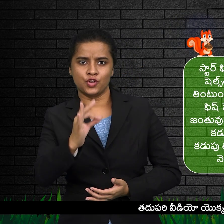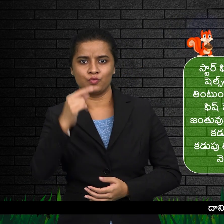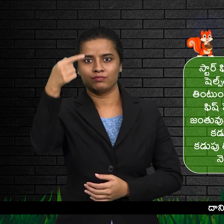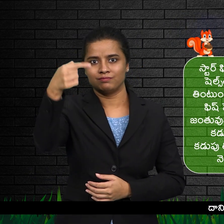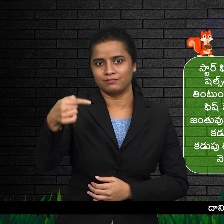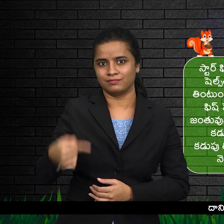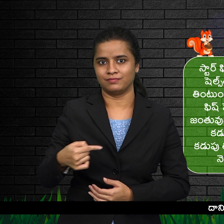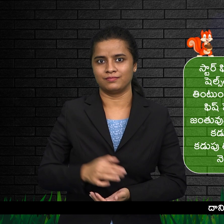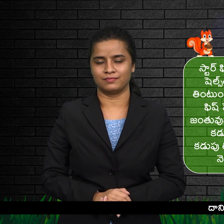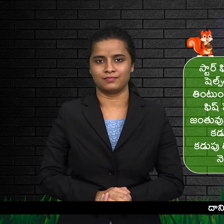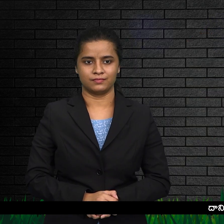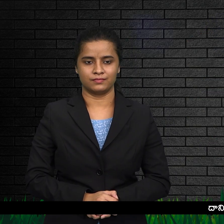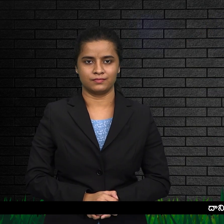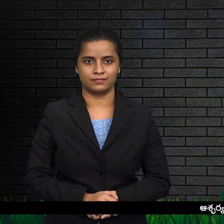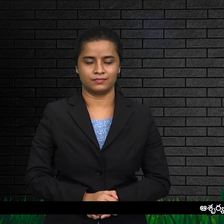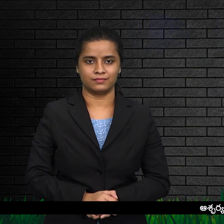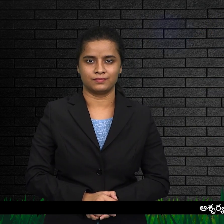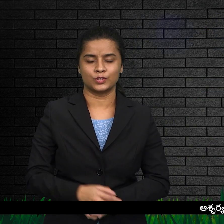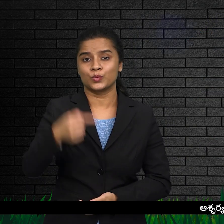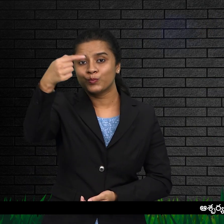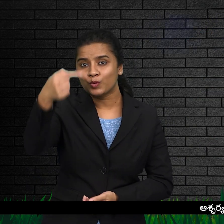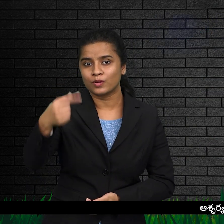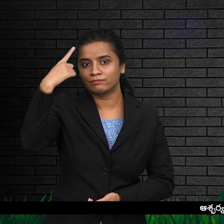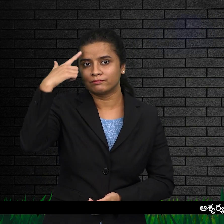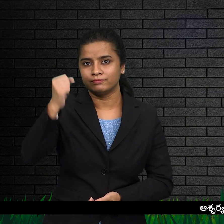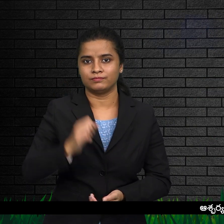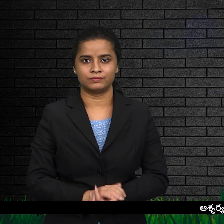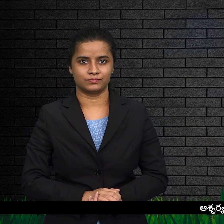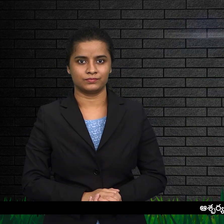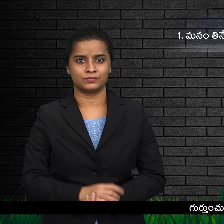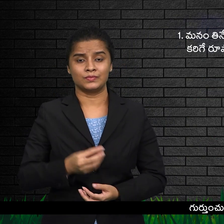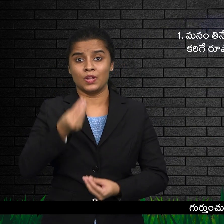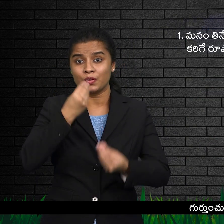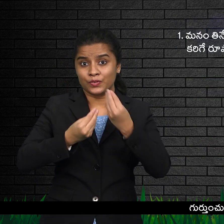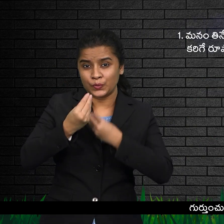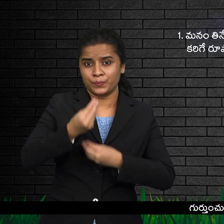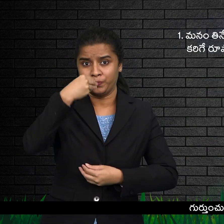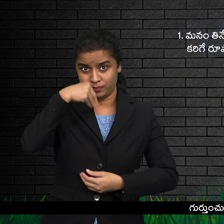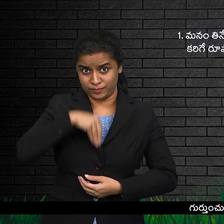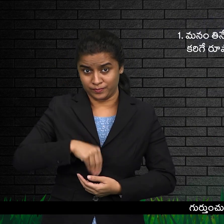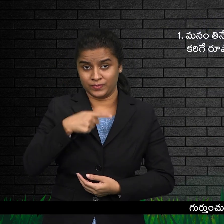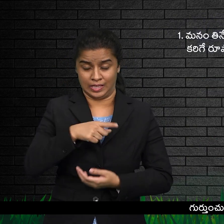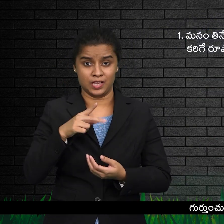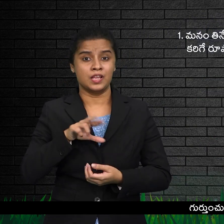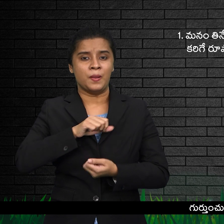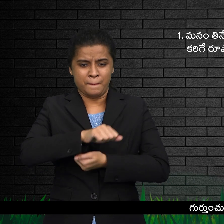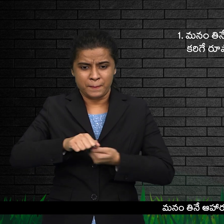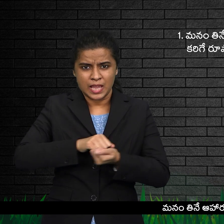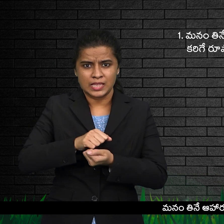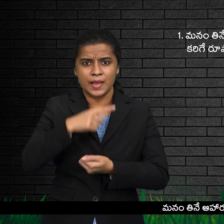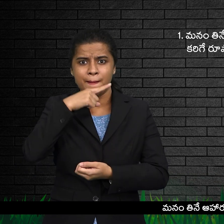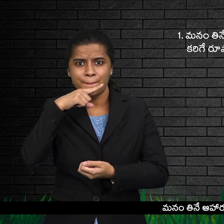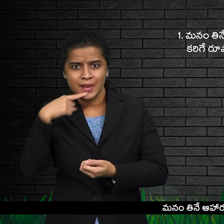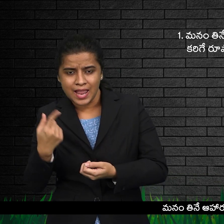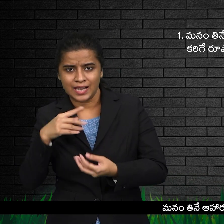దానికంటే ముందు ఆశ్చర్యకరమైన వాస్తవం గుర్తుంచుకోవలసిన అంశాలు: